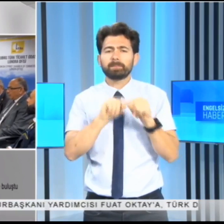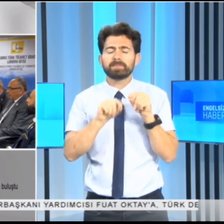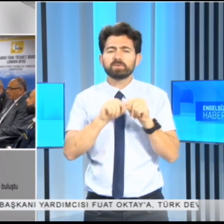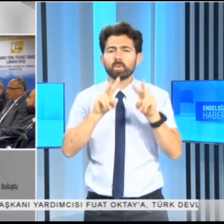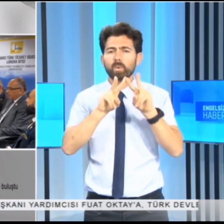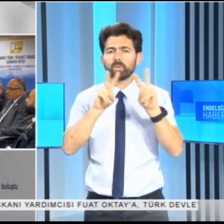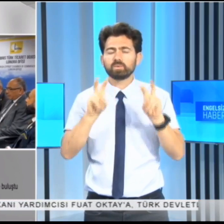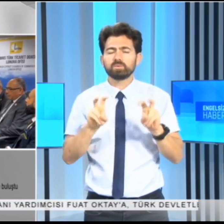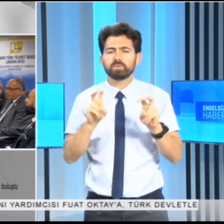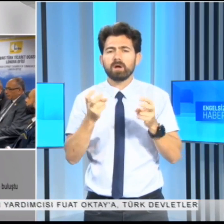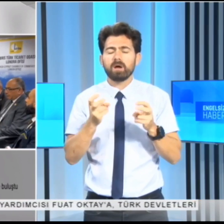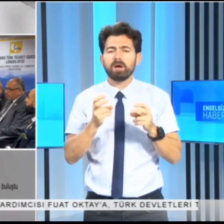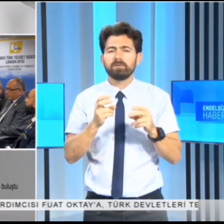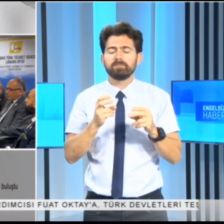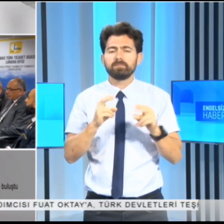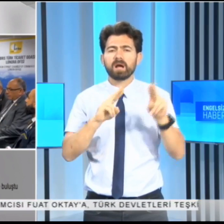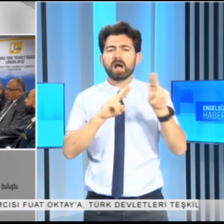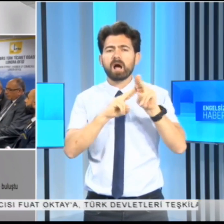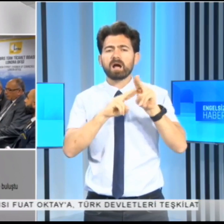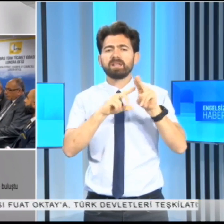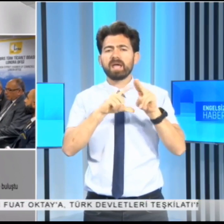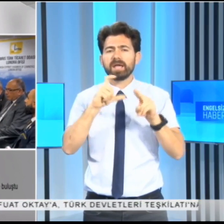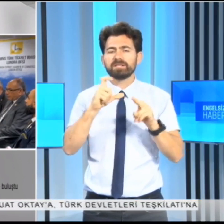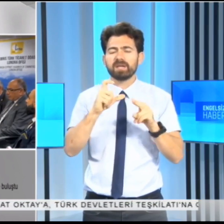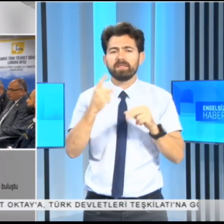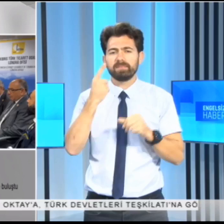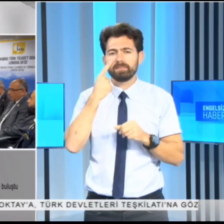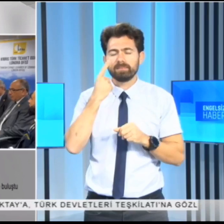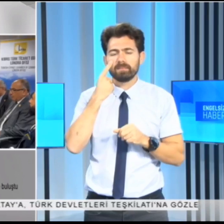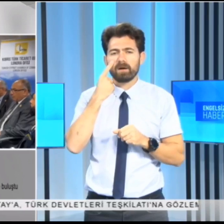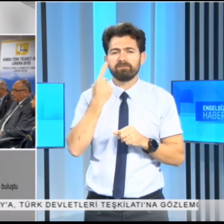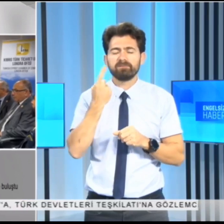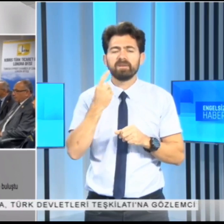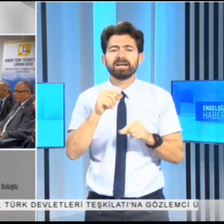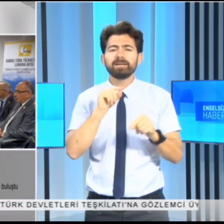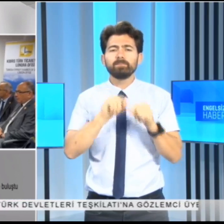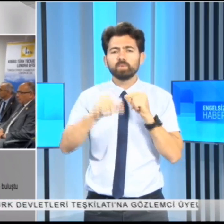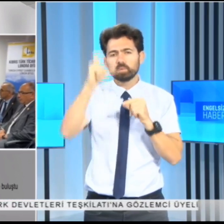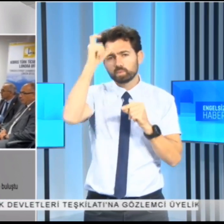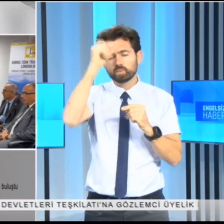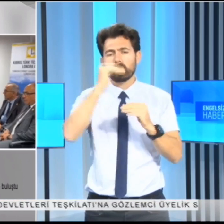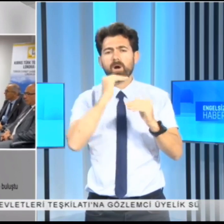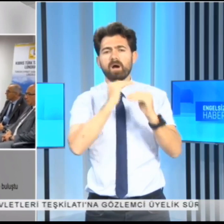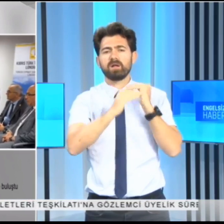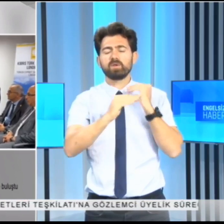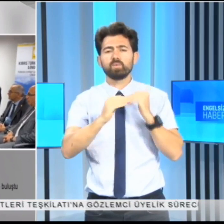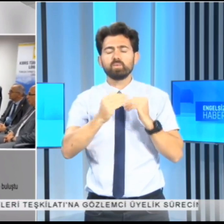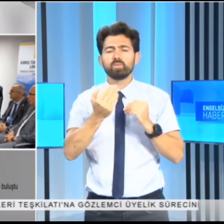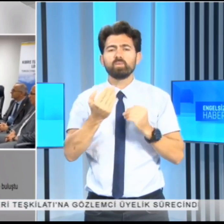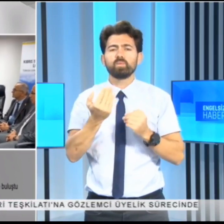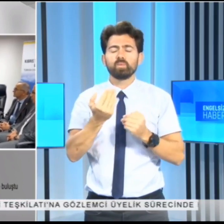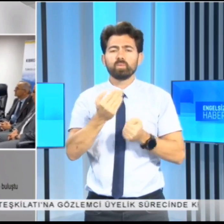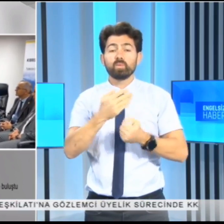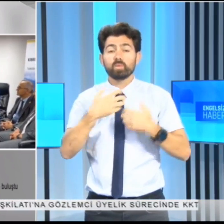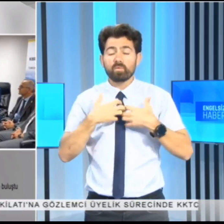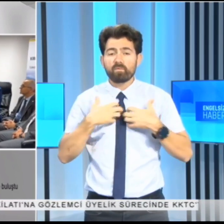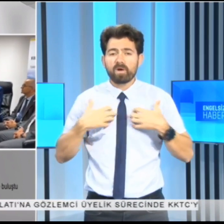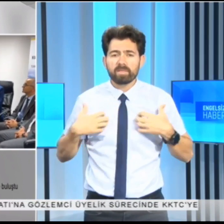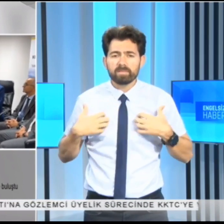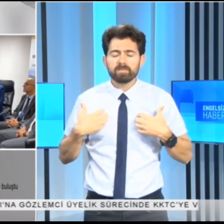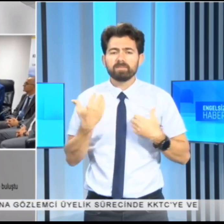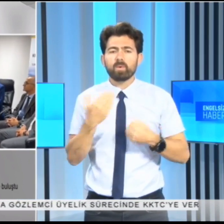Kıbrıs konusunda ise Kuzey Kıbrıs Türk Cumhuriyeti Devletinin Kıbrıs Türk halkının onuru